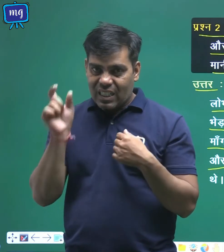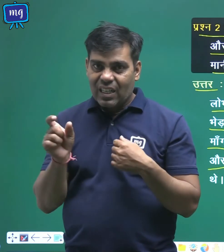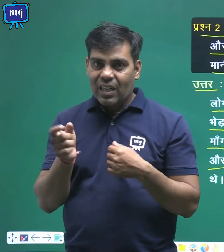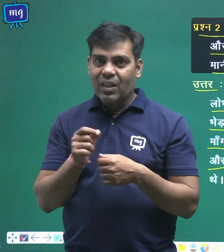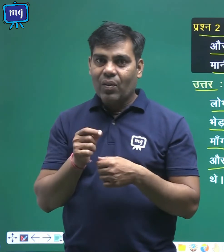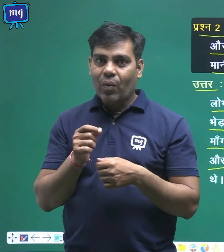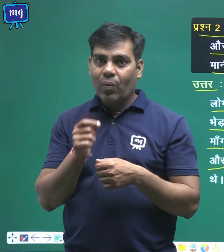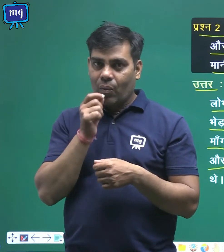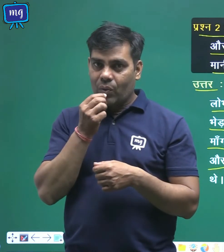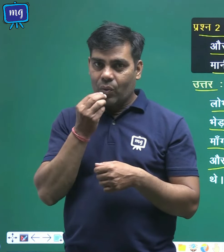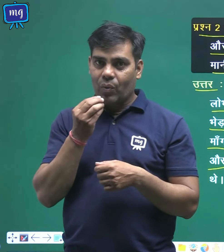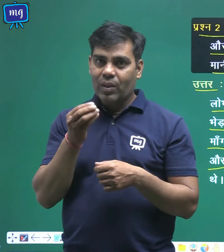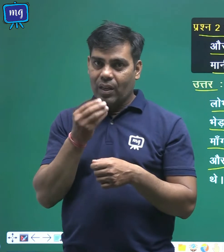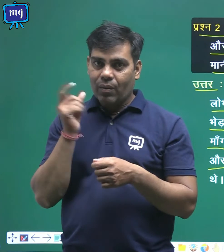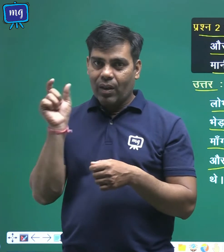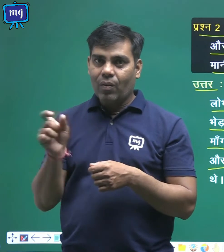और ग्वाला